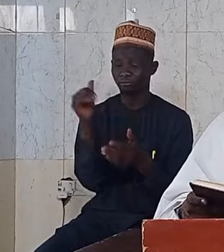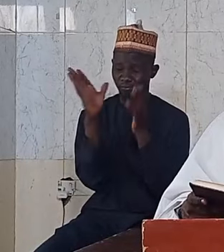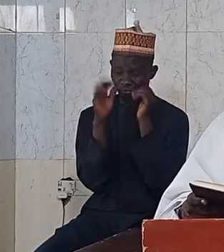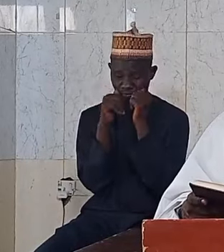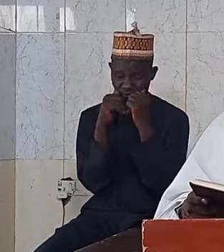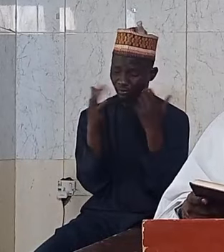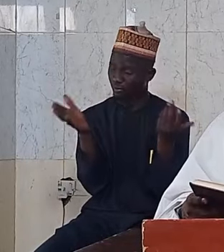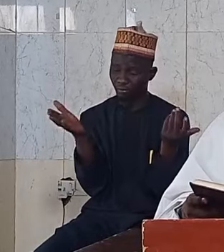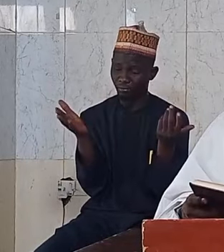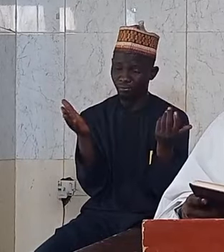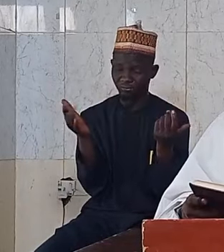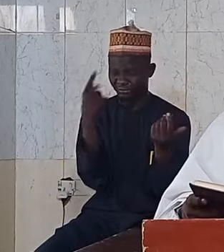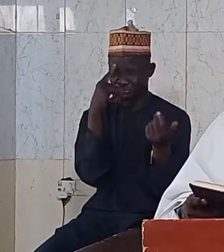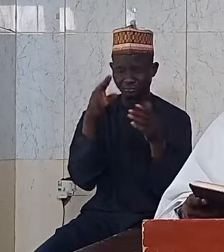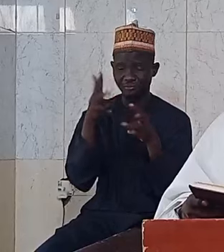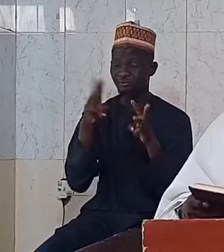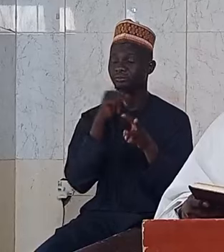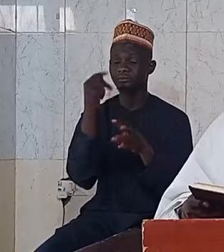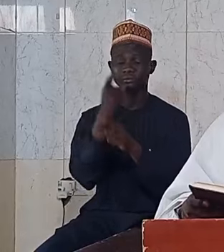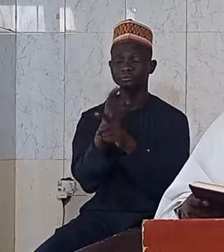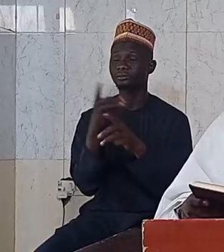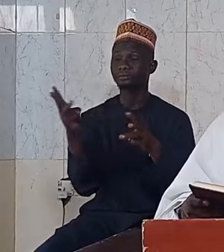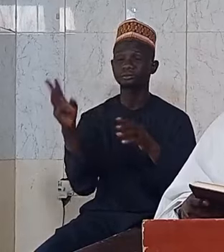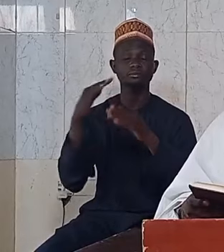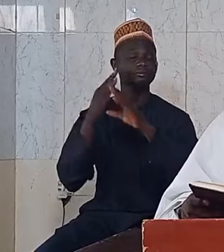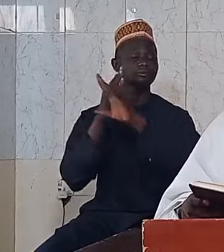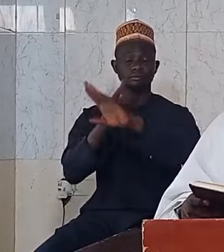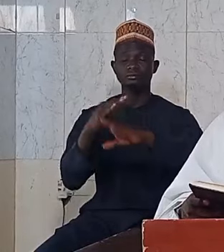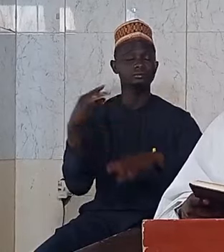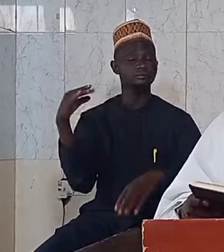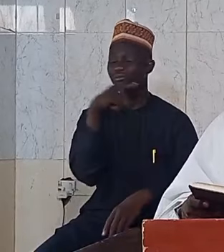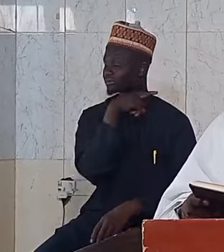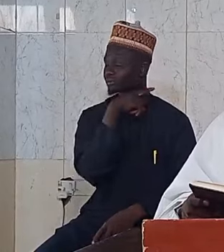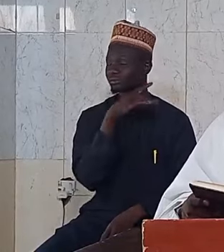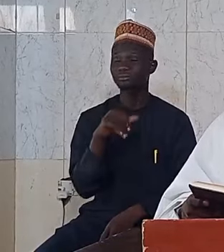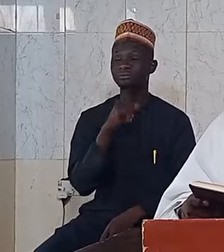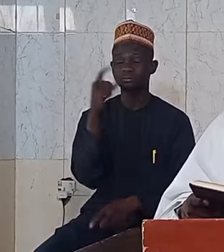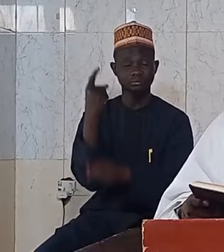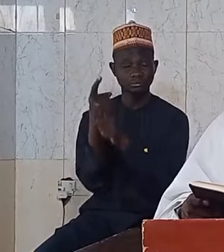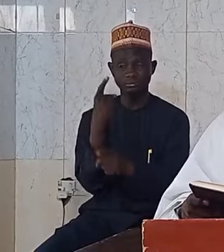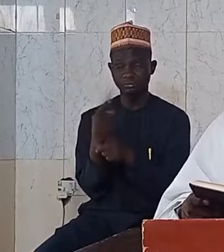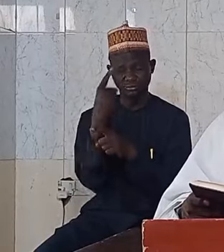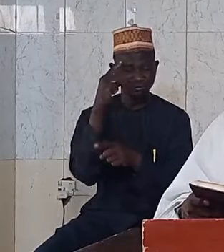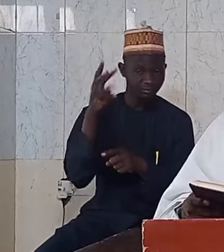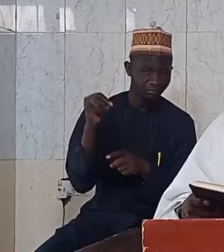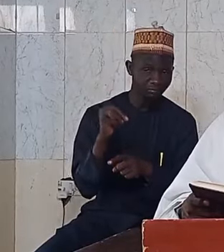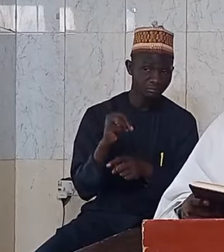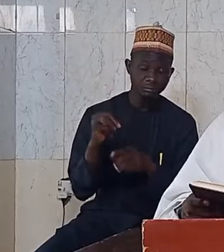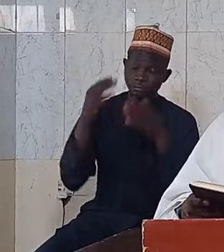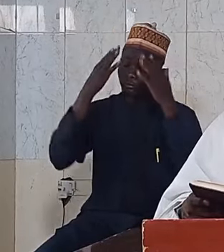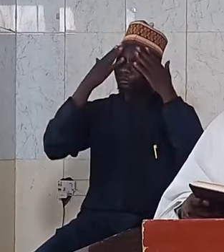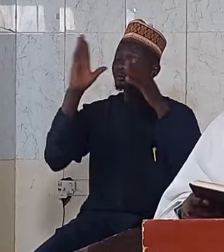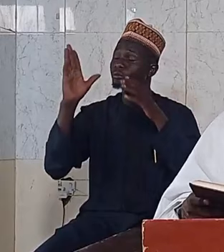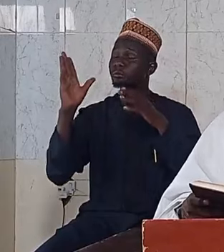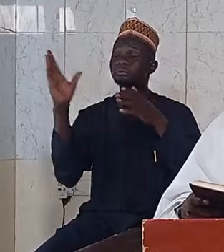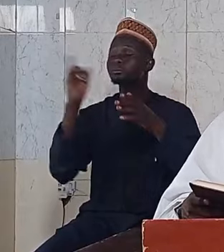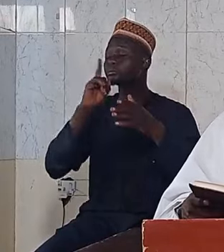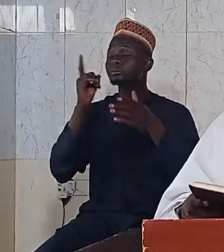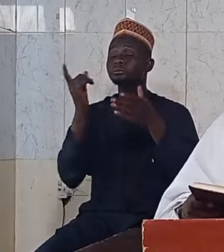mimman yuqatilu anil batil wanda yake kokarin ya kare ƙarya allazi la haqiqata lahu wanda bashi da haqi bata da haqiqa